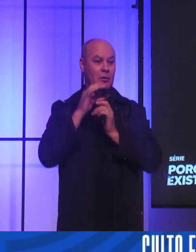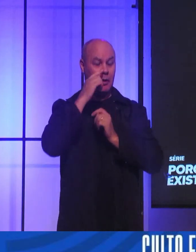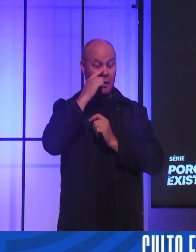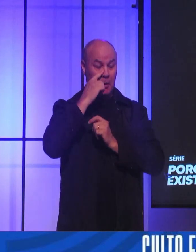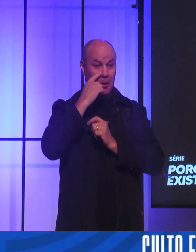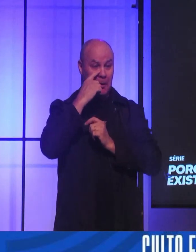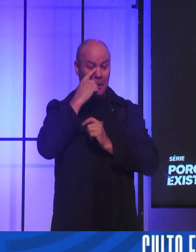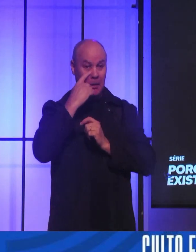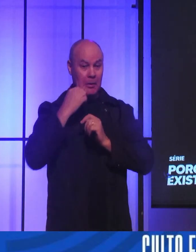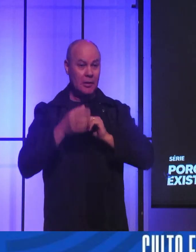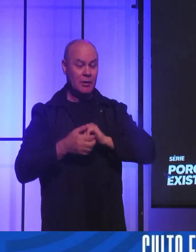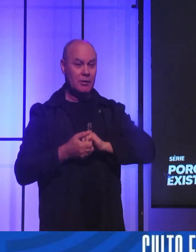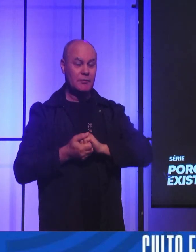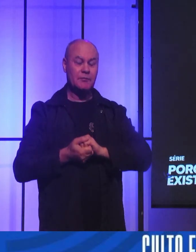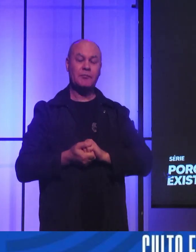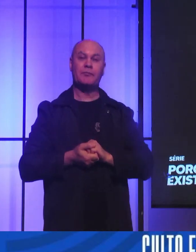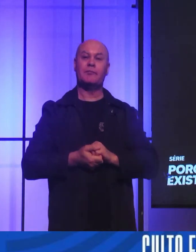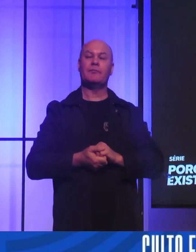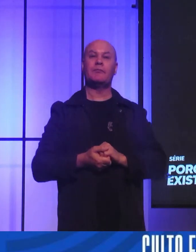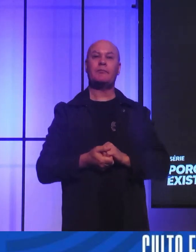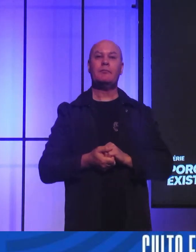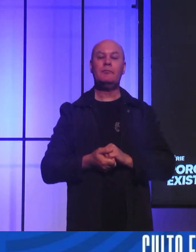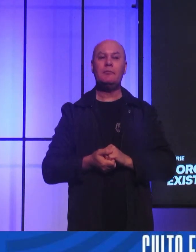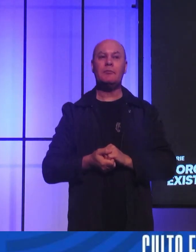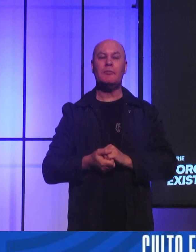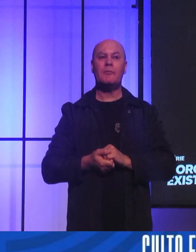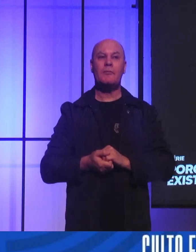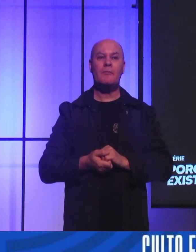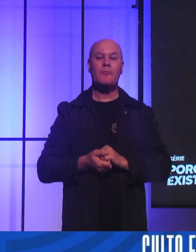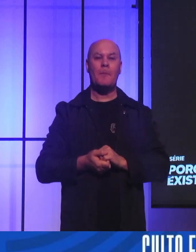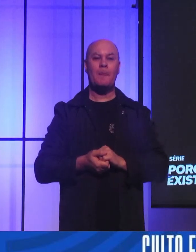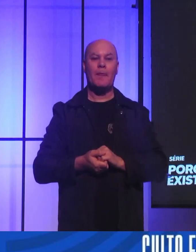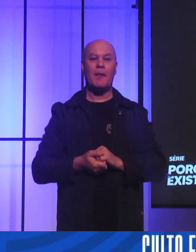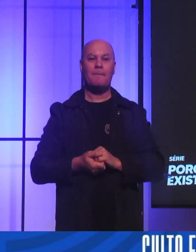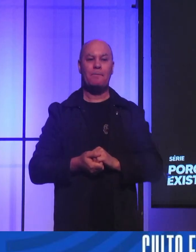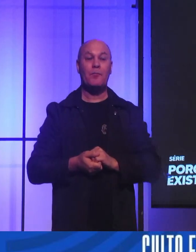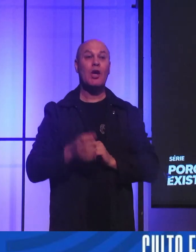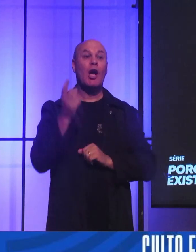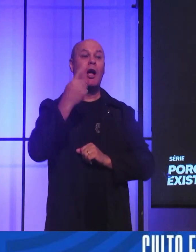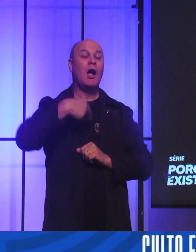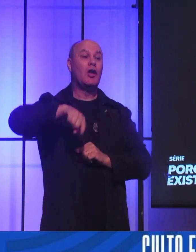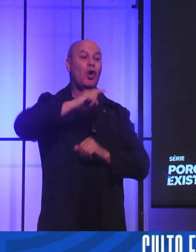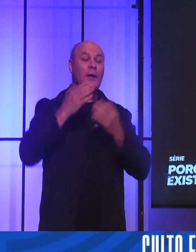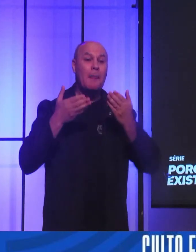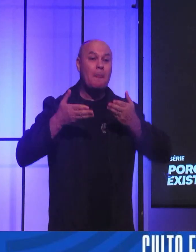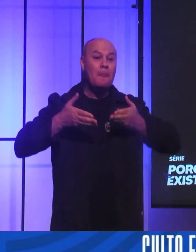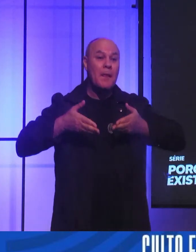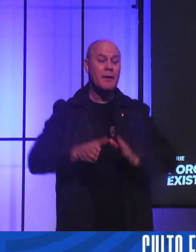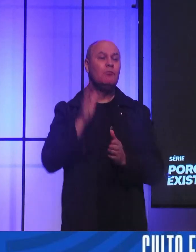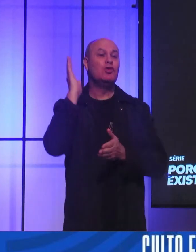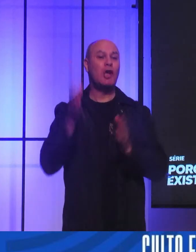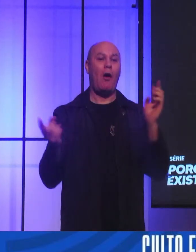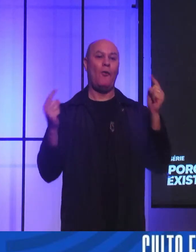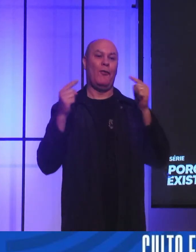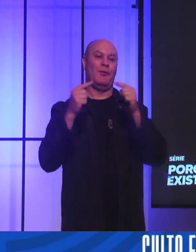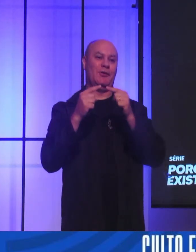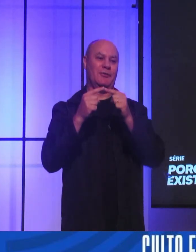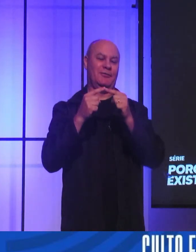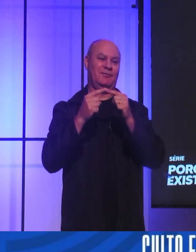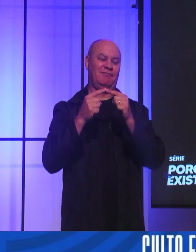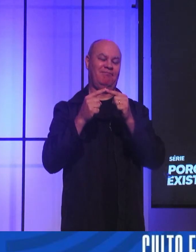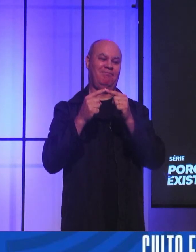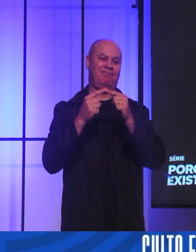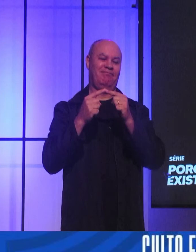e você precisamos entender. Fomos feitos para uma missão. E qual é essa